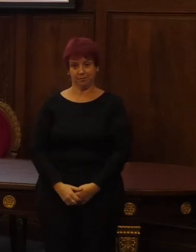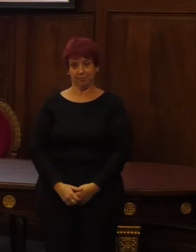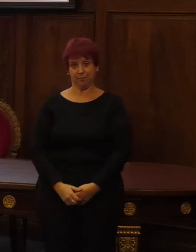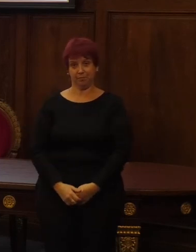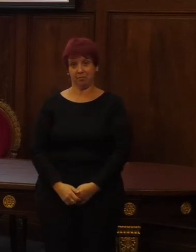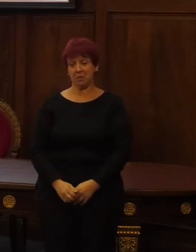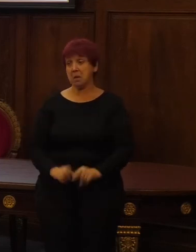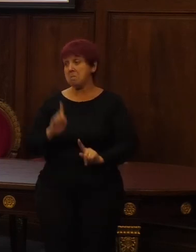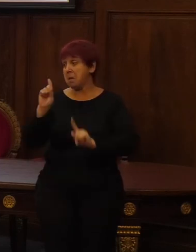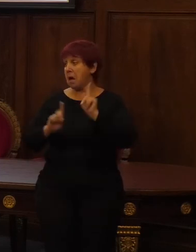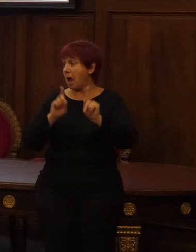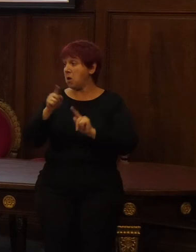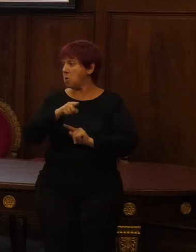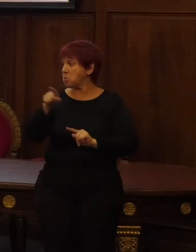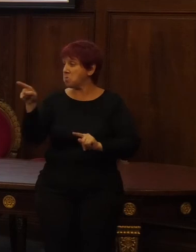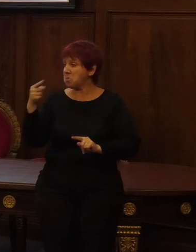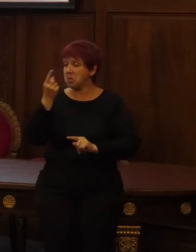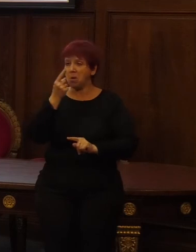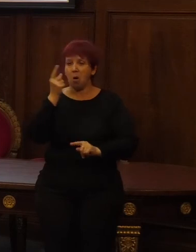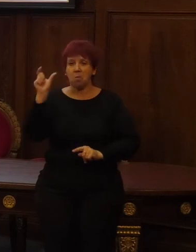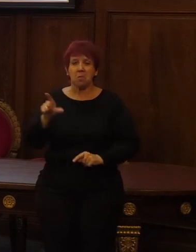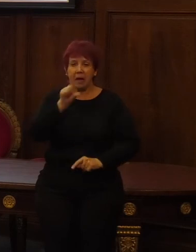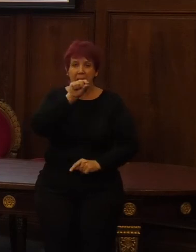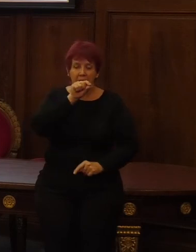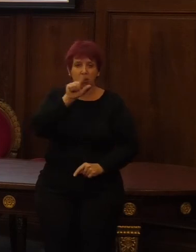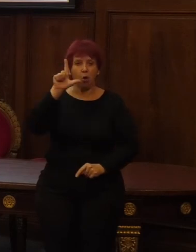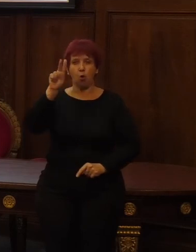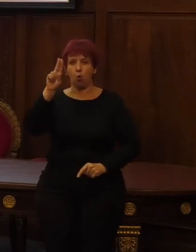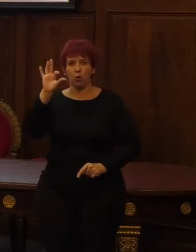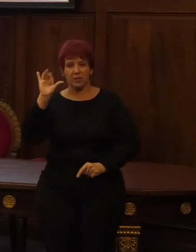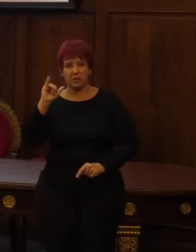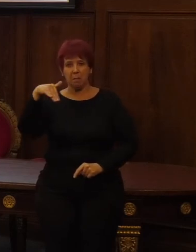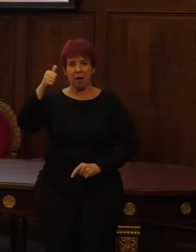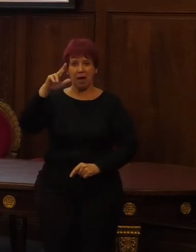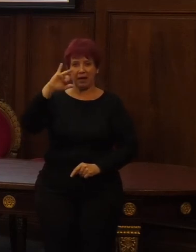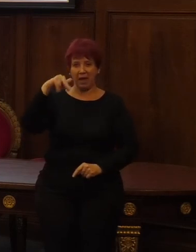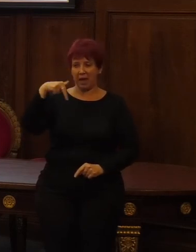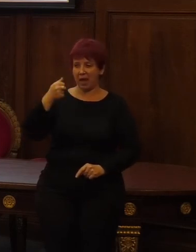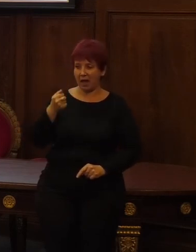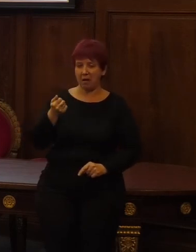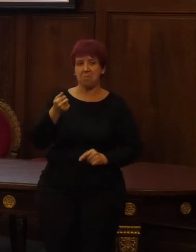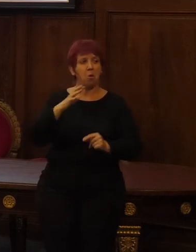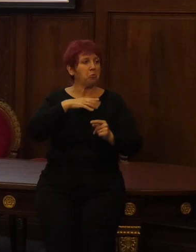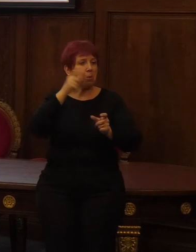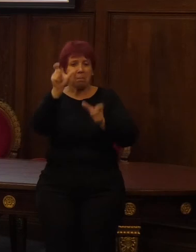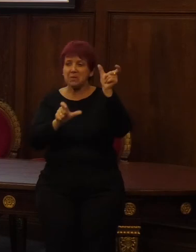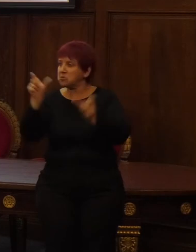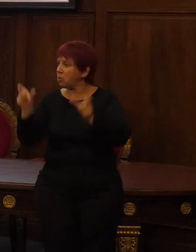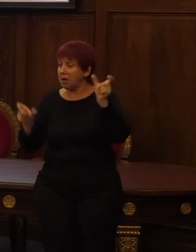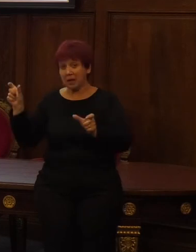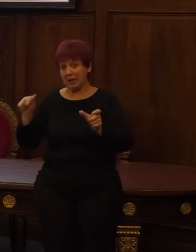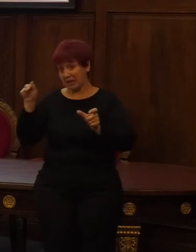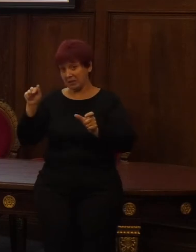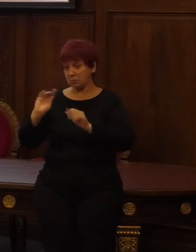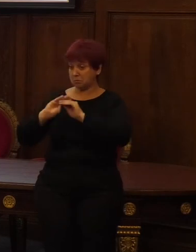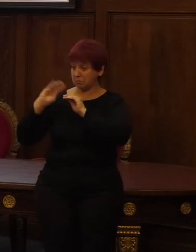No sé si algunos, el Canario, Luis, Mariana, Ana Luz,